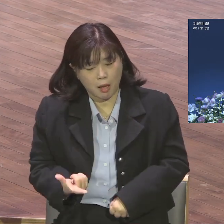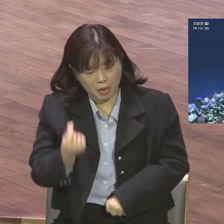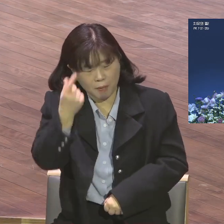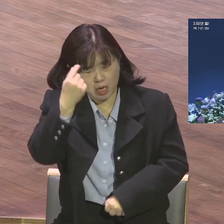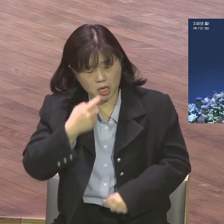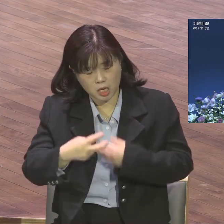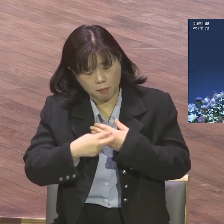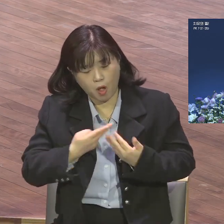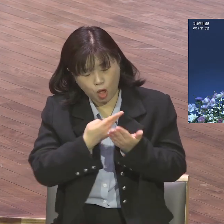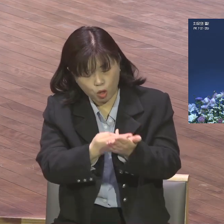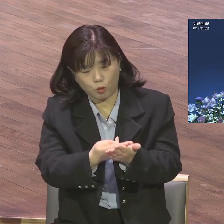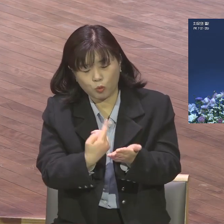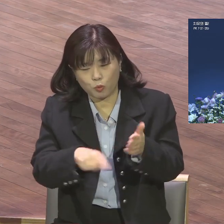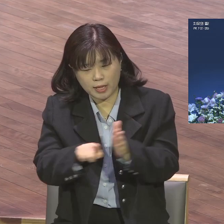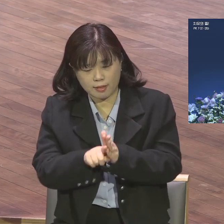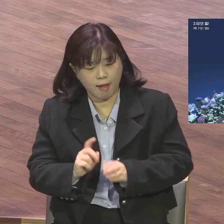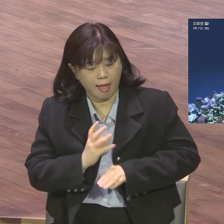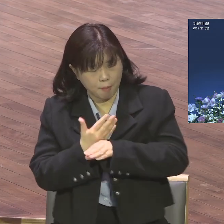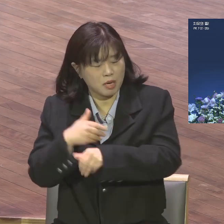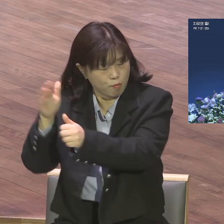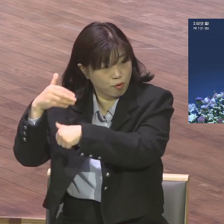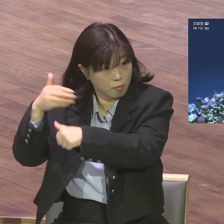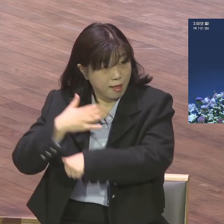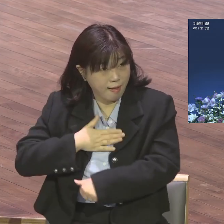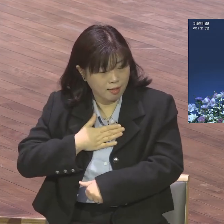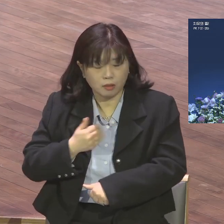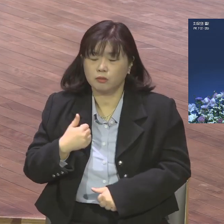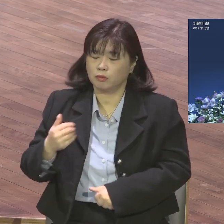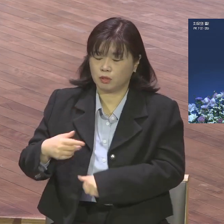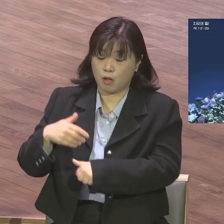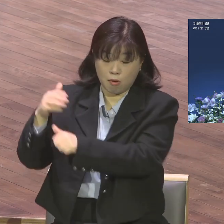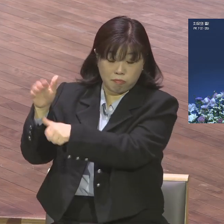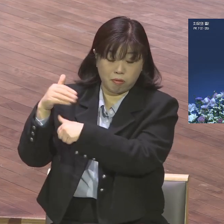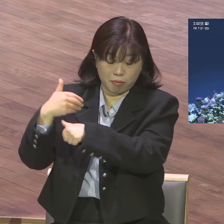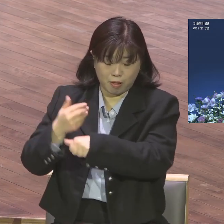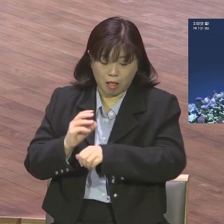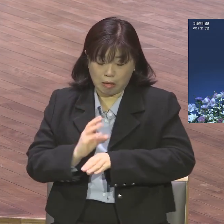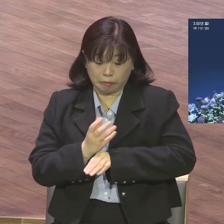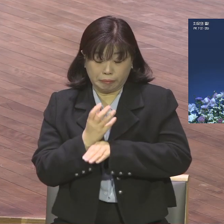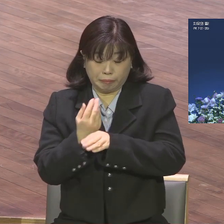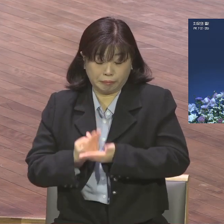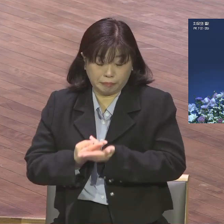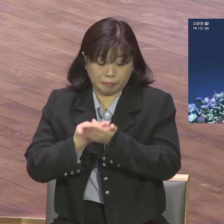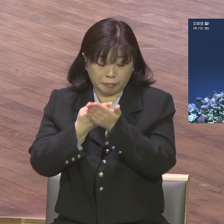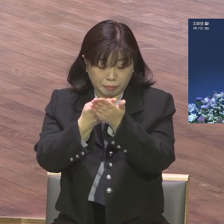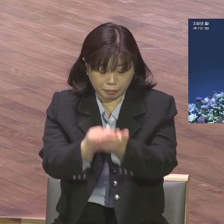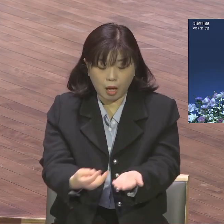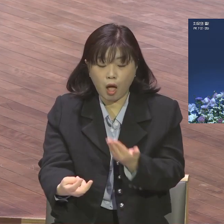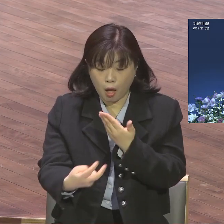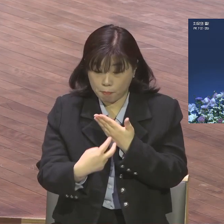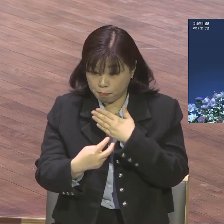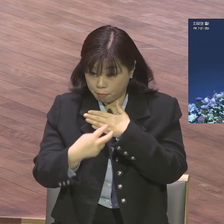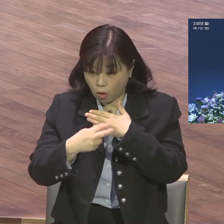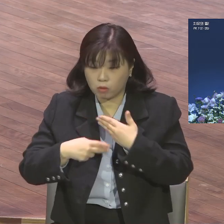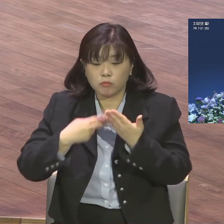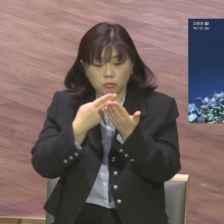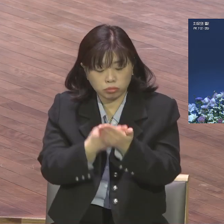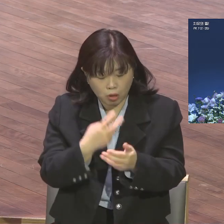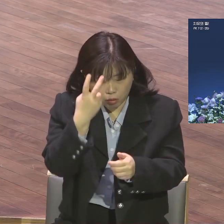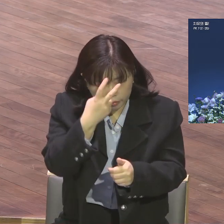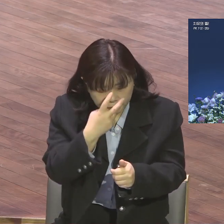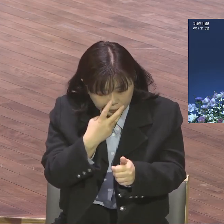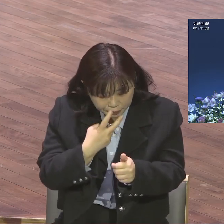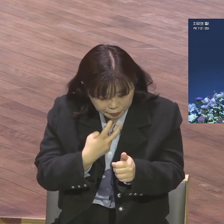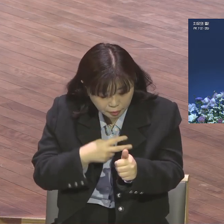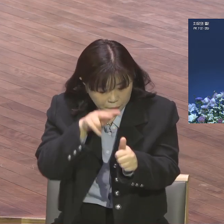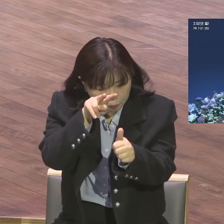체크를 쫙 해보더니 뭐 별 문제 없다 그래서 별 문제 없다 그래서 그냥 그럼 별 문제 없구나.